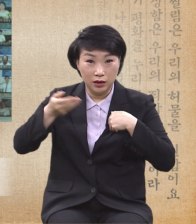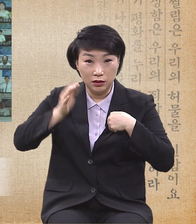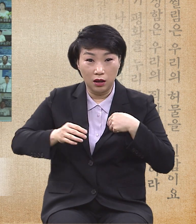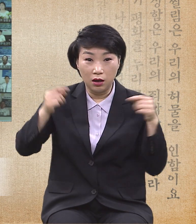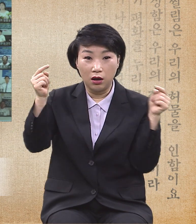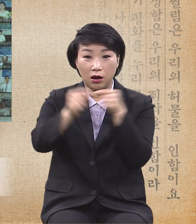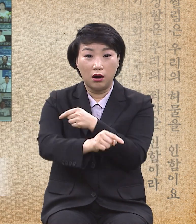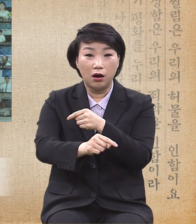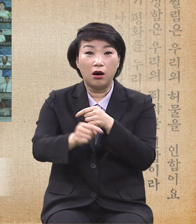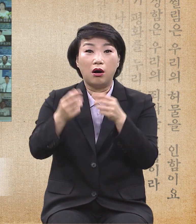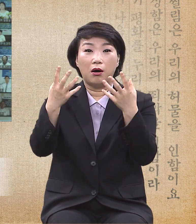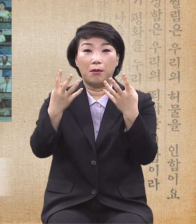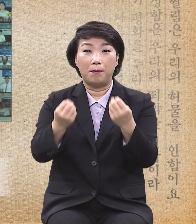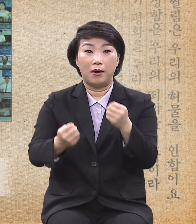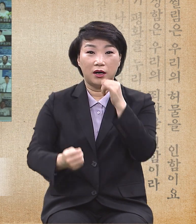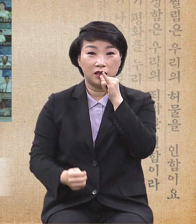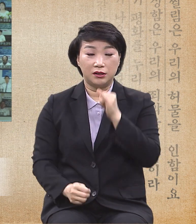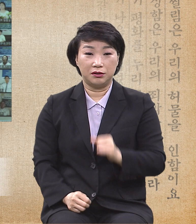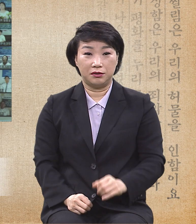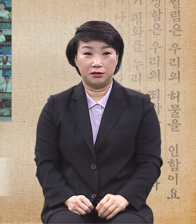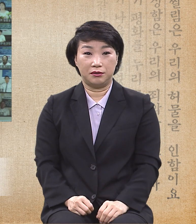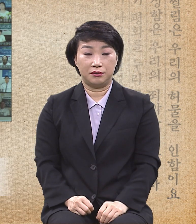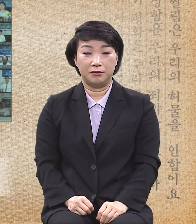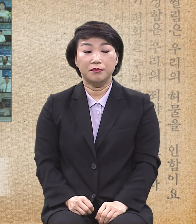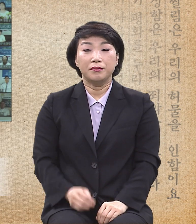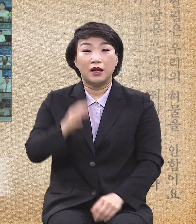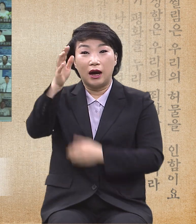사람들이 많이 있습니다. 하나님은